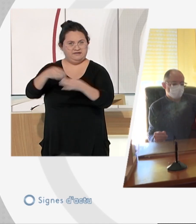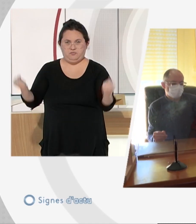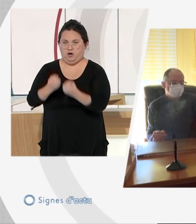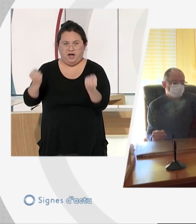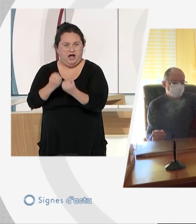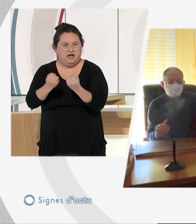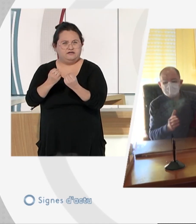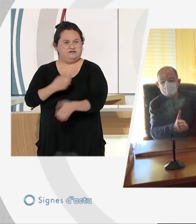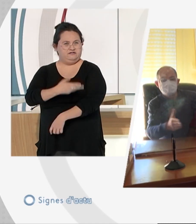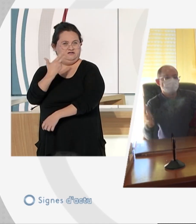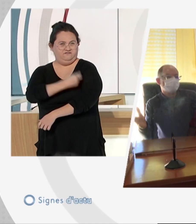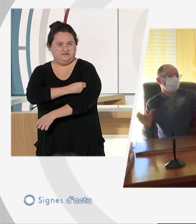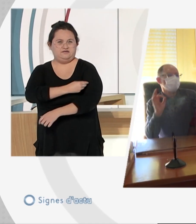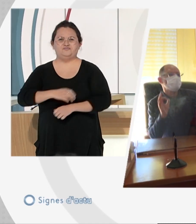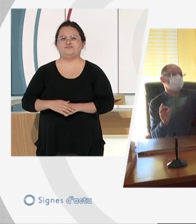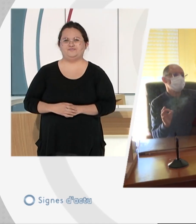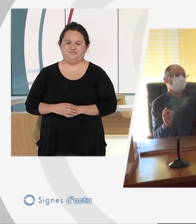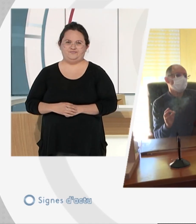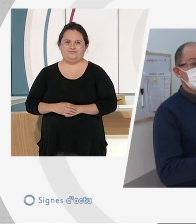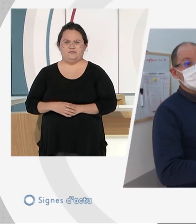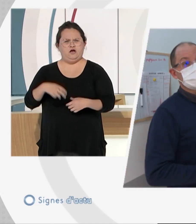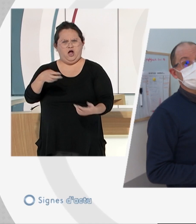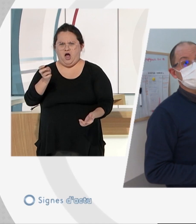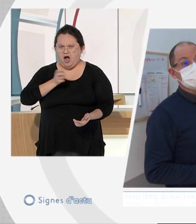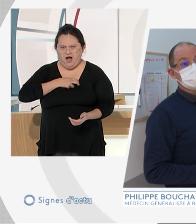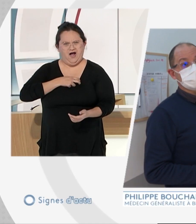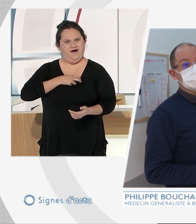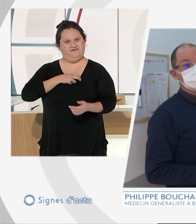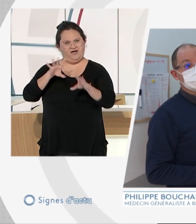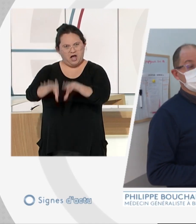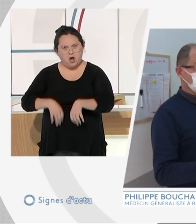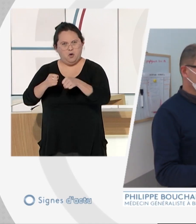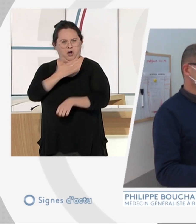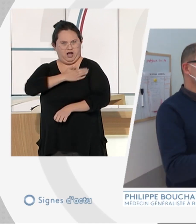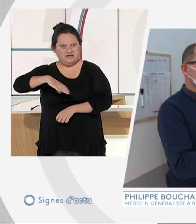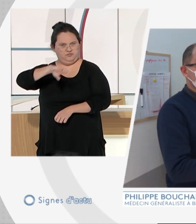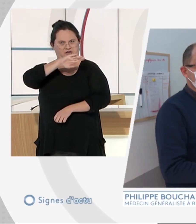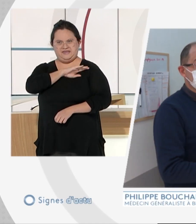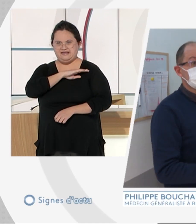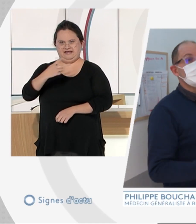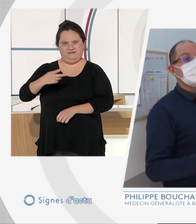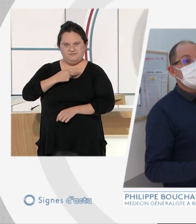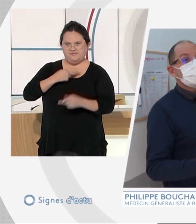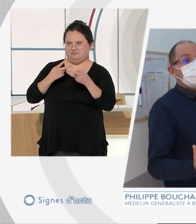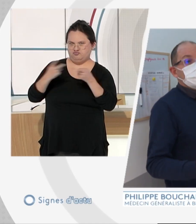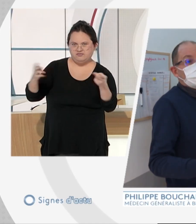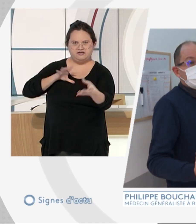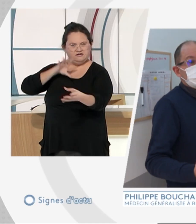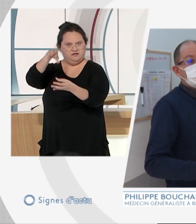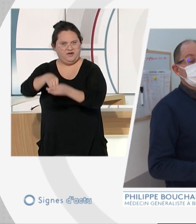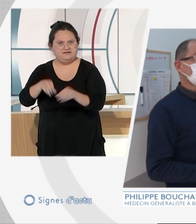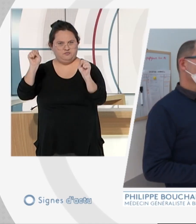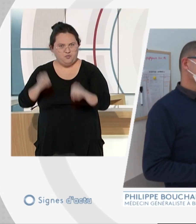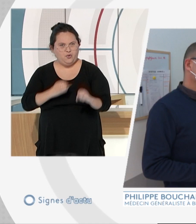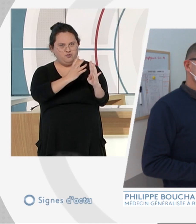campagne de juste vaccination. après. Et puis dans 6 heures systématiquement. Enfin, on retrouve notre rôle clé dans la médecine et dans la santé publique et on peut revacciner